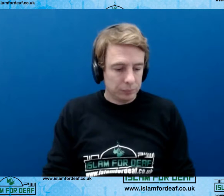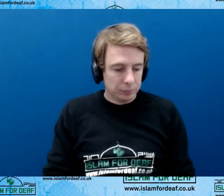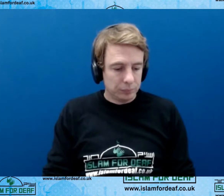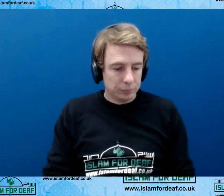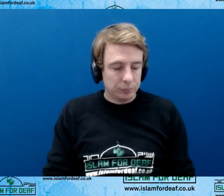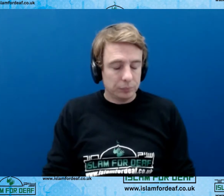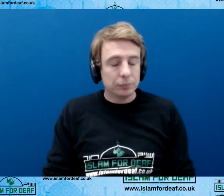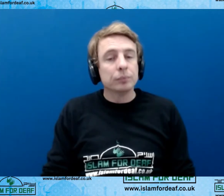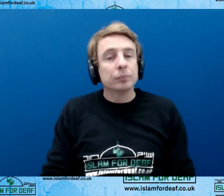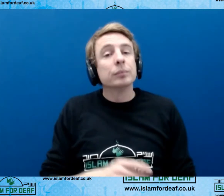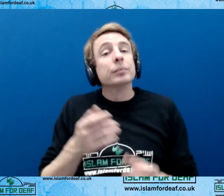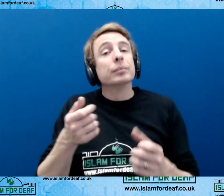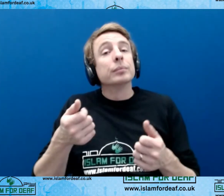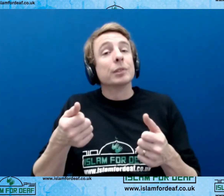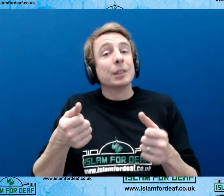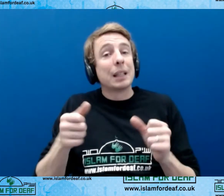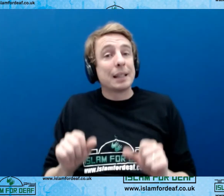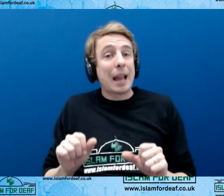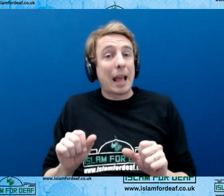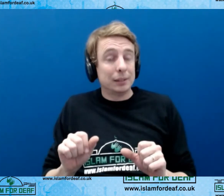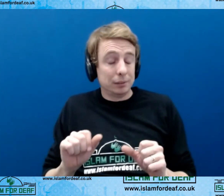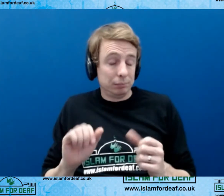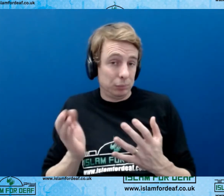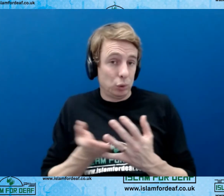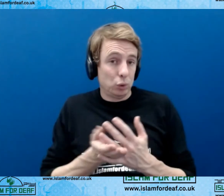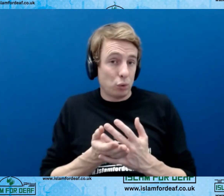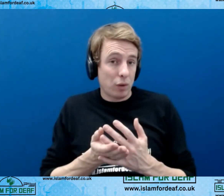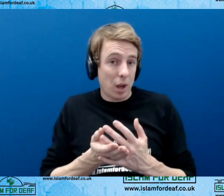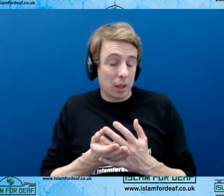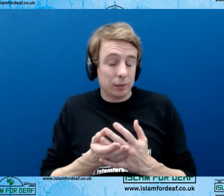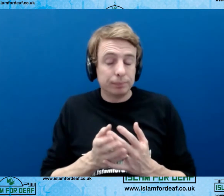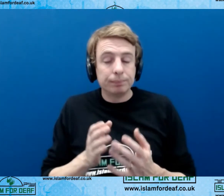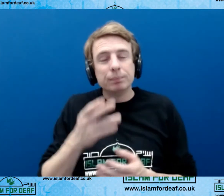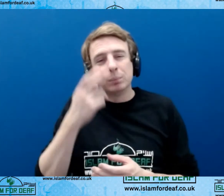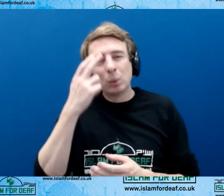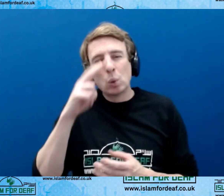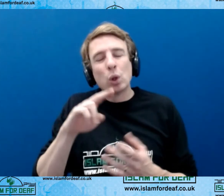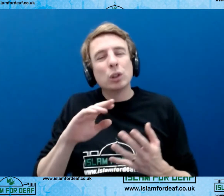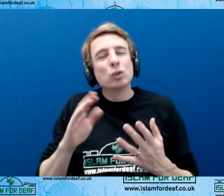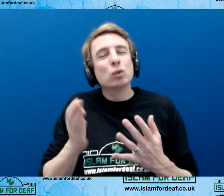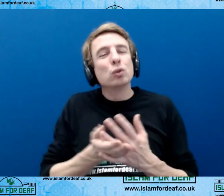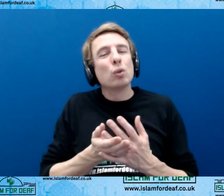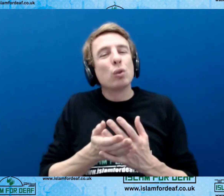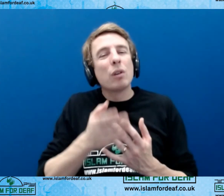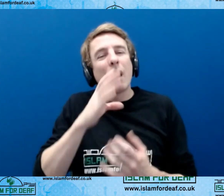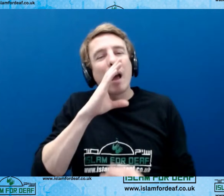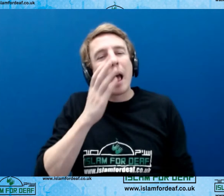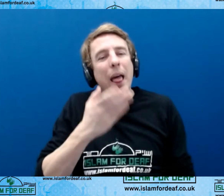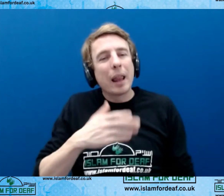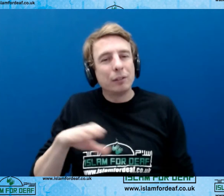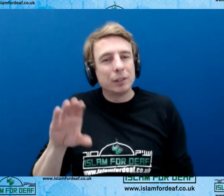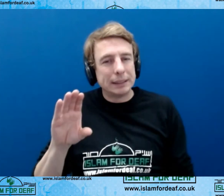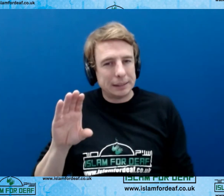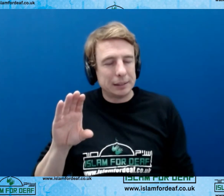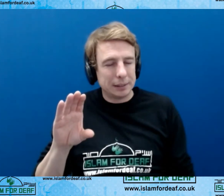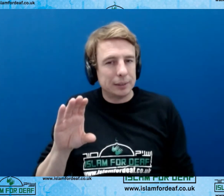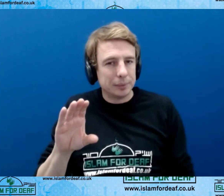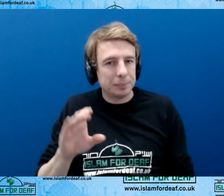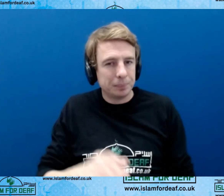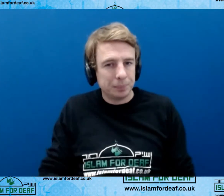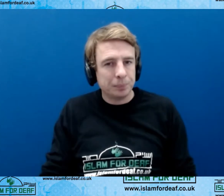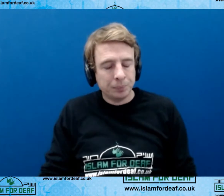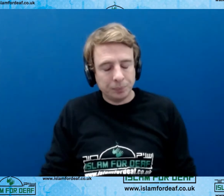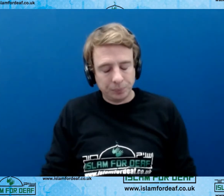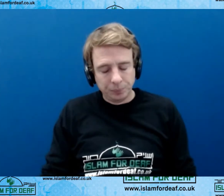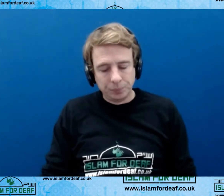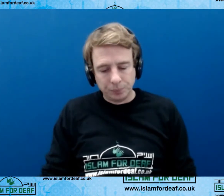most gracious, the most merciful, and it is the chapter of the elephant. قال تعالى ألم تر كيف فعل